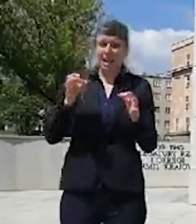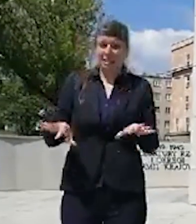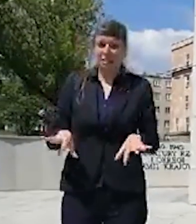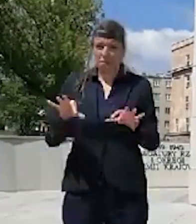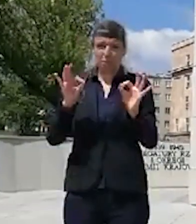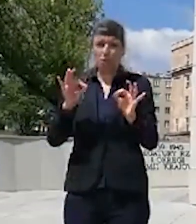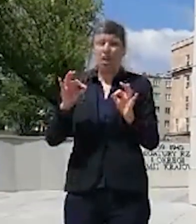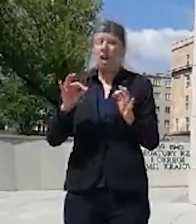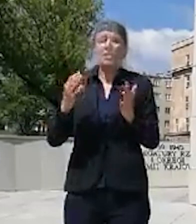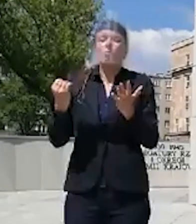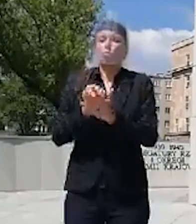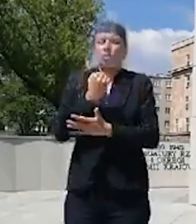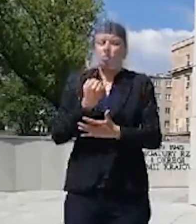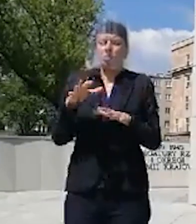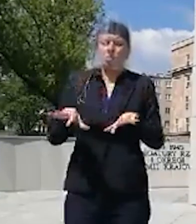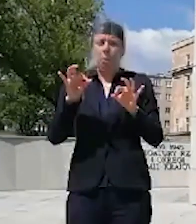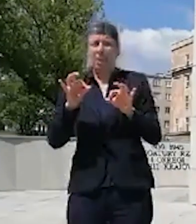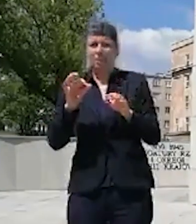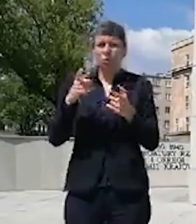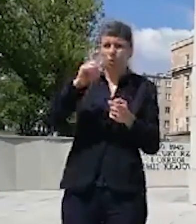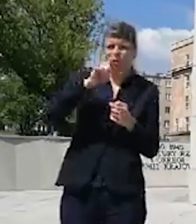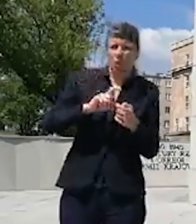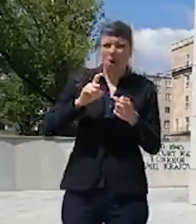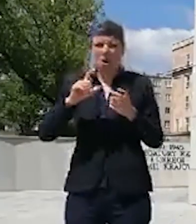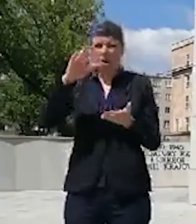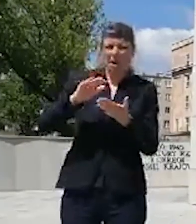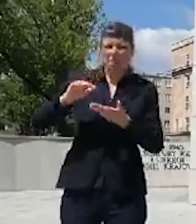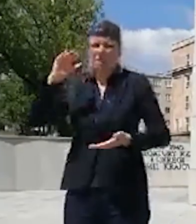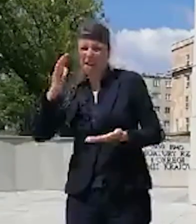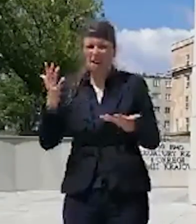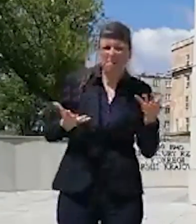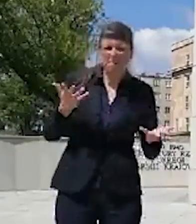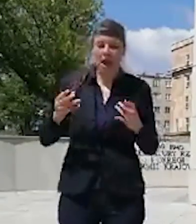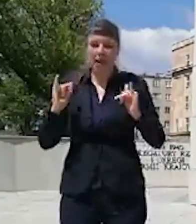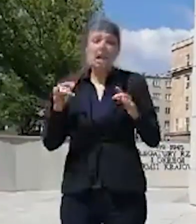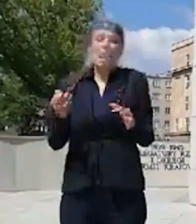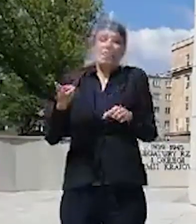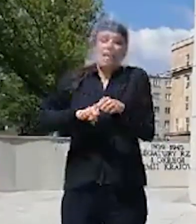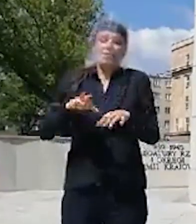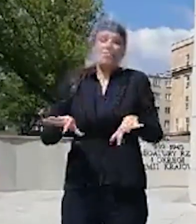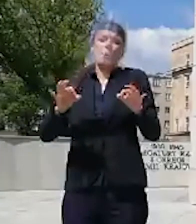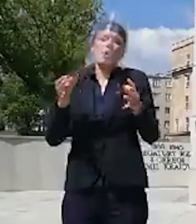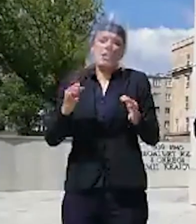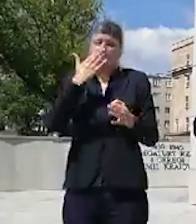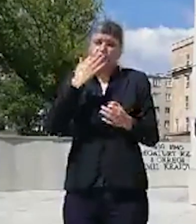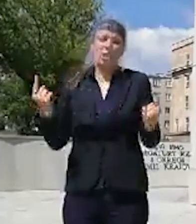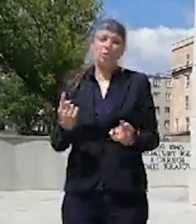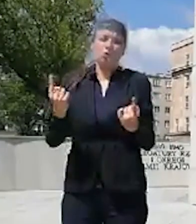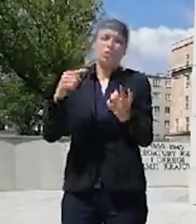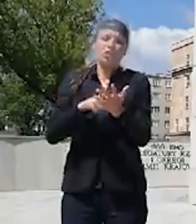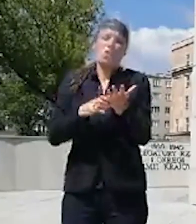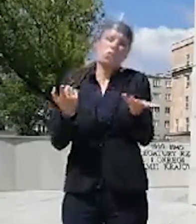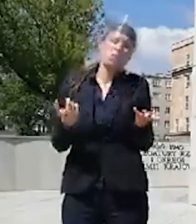złem, to o tyle sam termin wyborów w tej chwili jest dokładnie takim wyborem. Mniejsze lub większe zło. Jeżeli natomiast dojdzie do konsensusu i odbędą